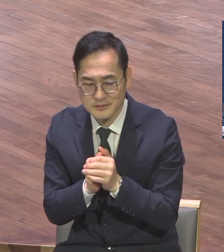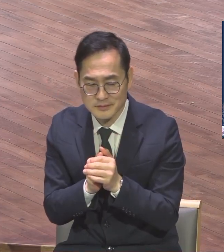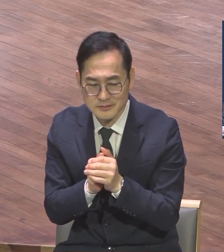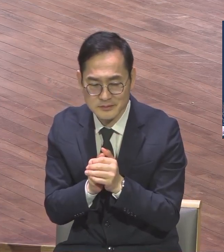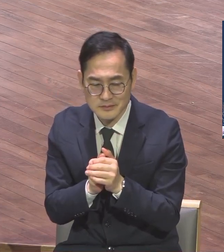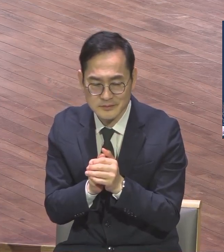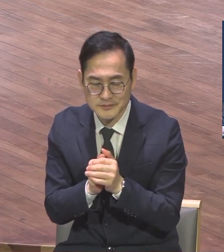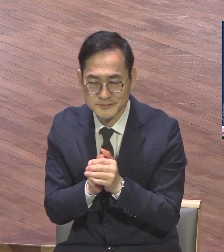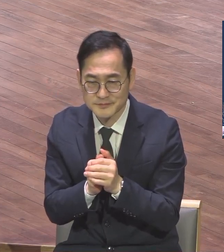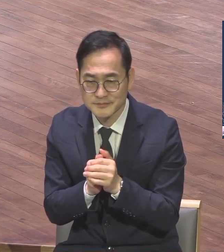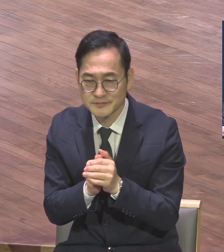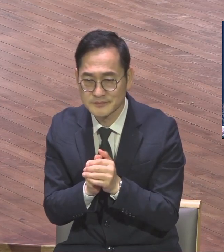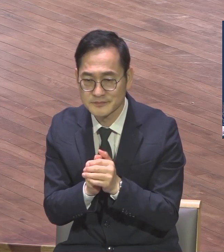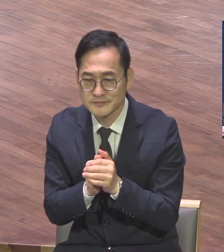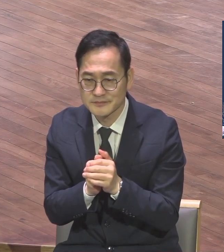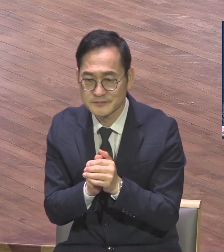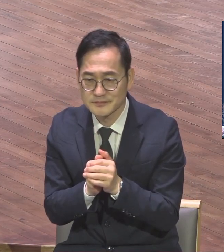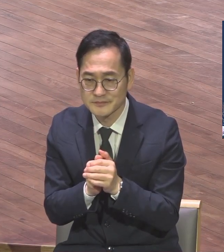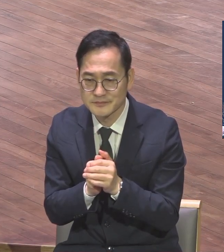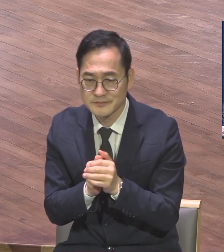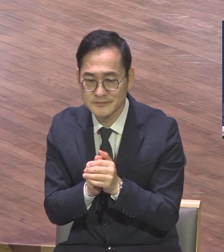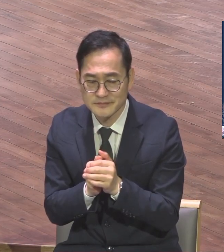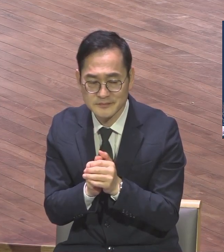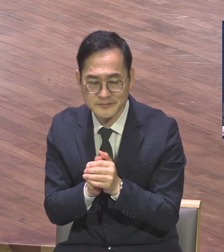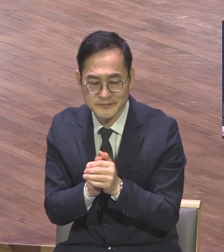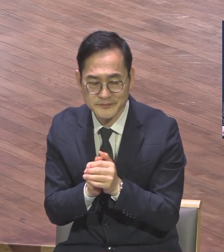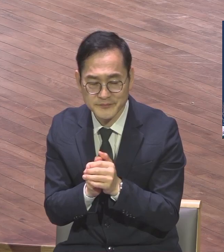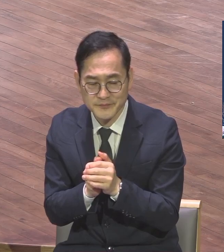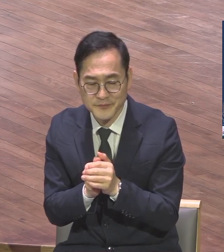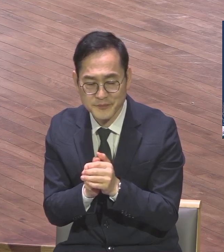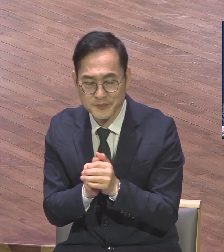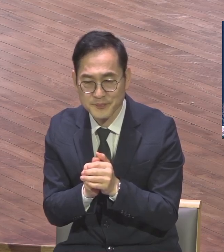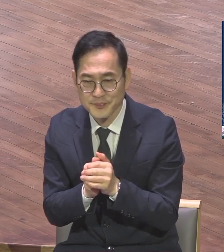이렇게 담임 목사님이 부재한 가운데 특별한